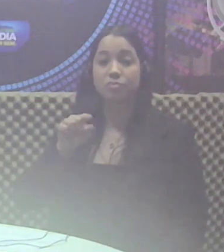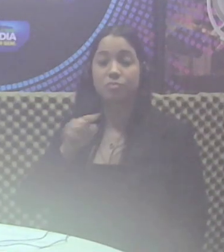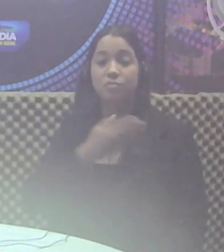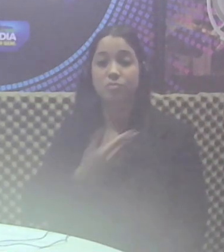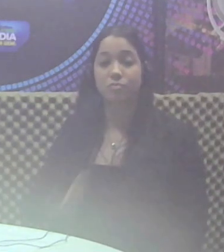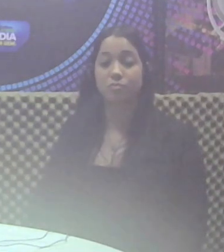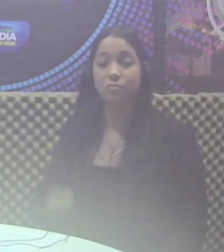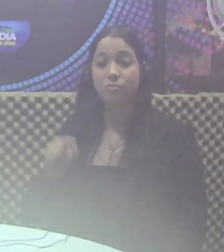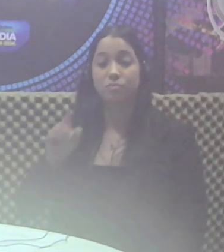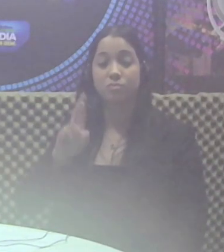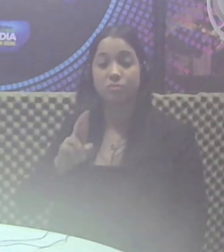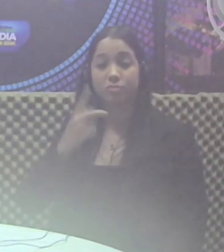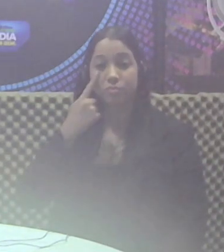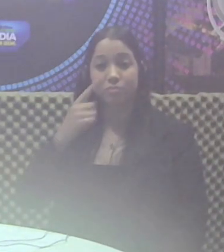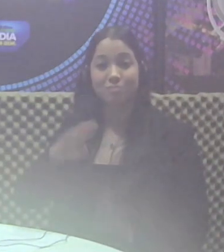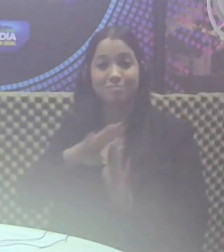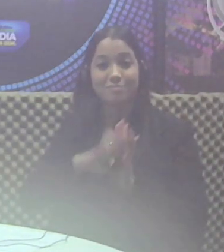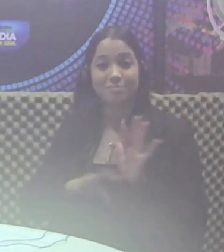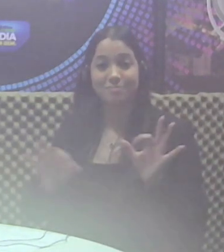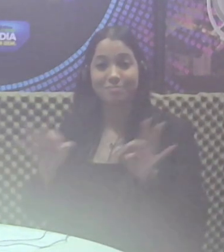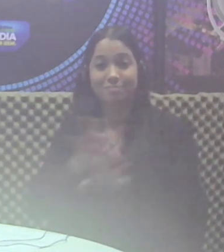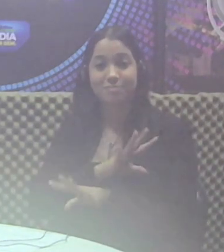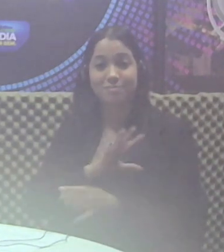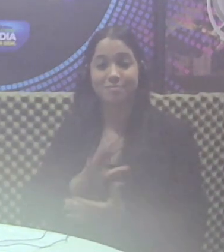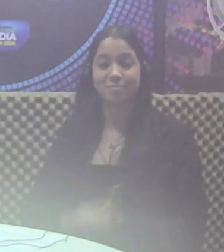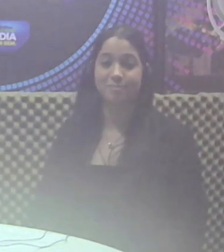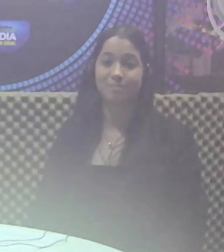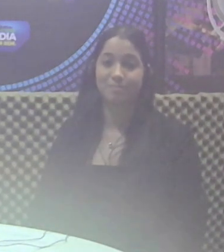uberlândia.mg.gov.br e confira a programação completa.